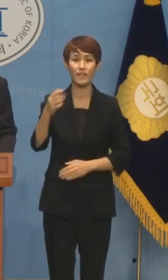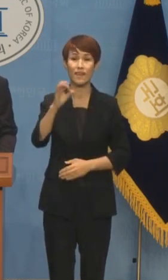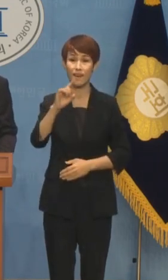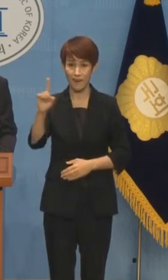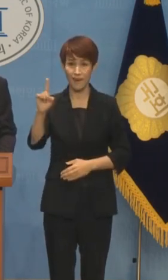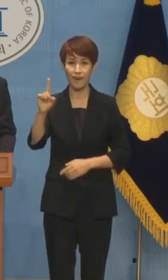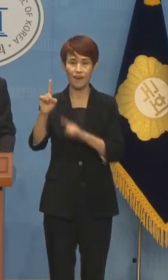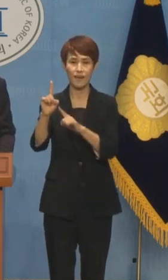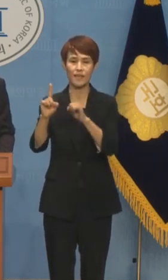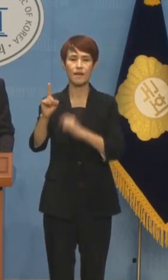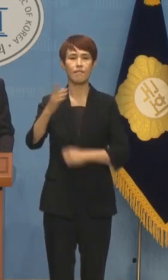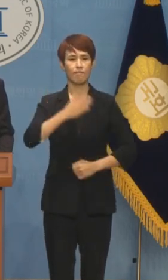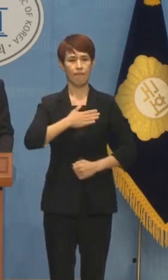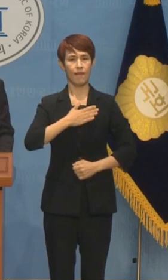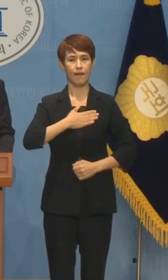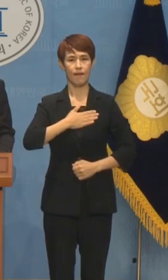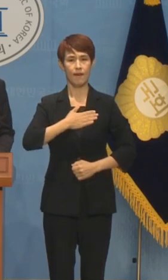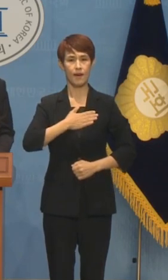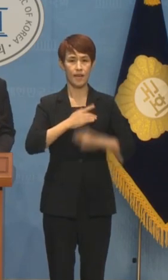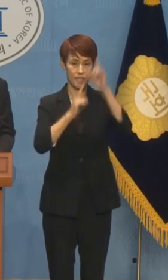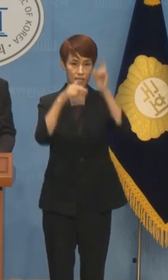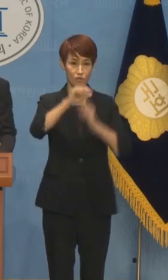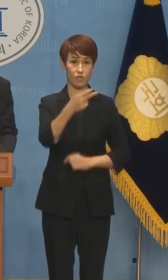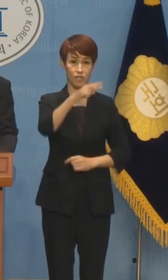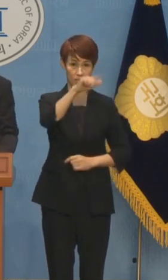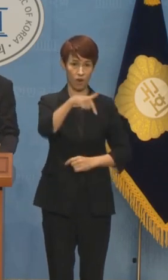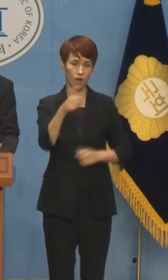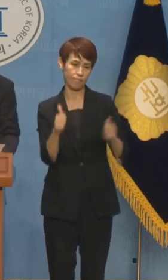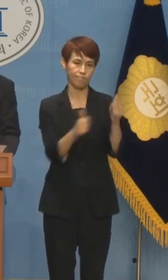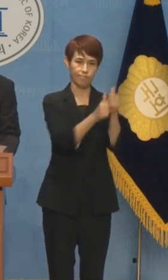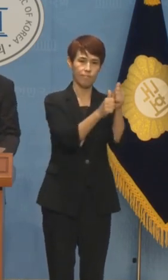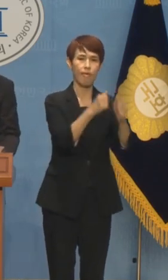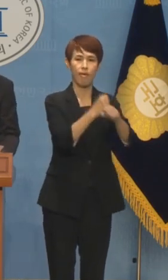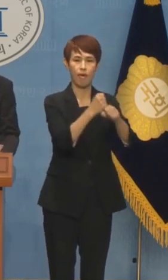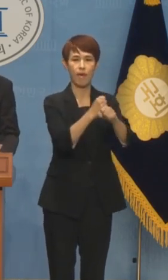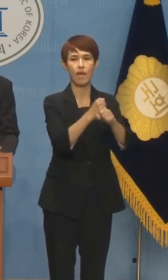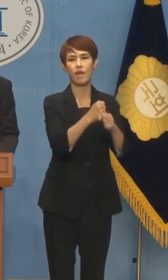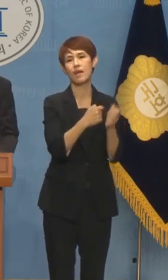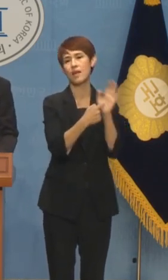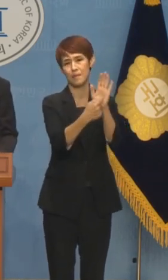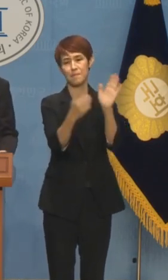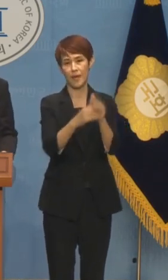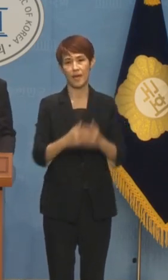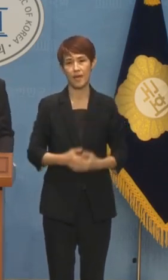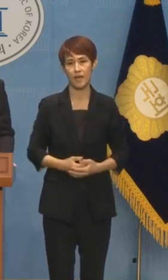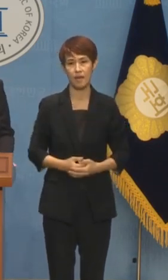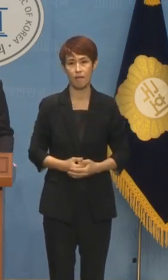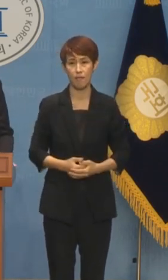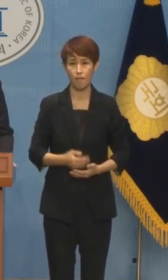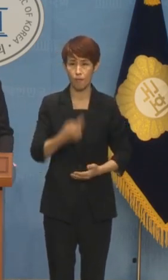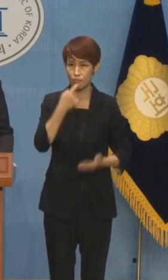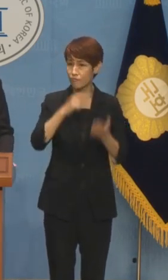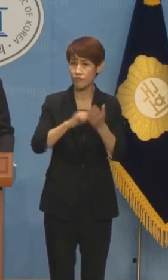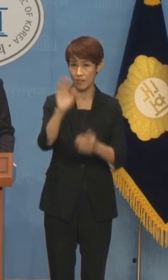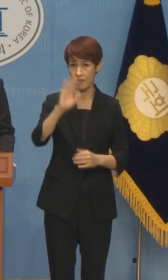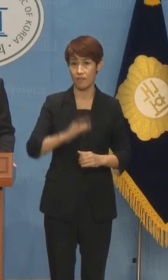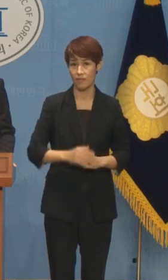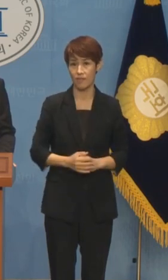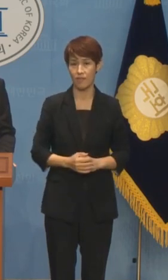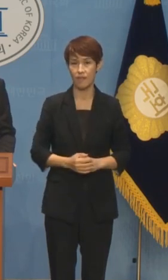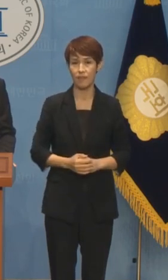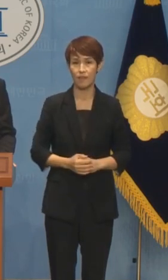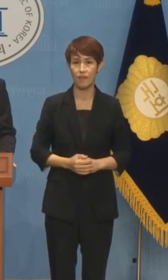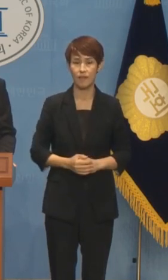의원은 내가 바로 이준석 계열임을 숨기지 않았습니다. 그리 쉬운 일이 아닙니다.